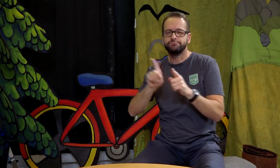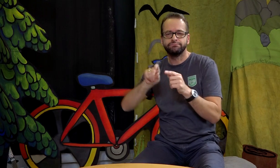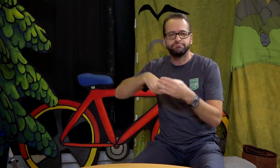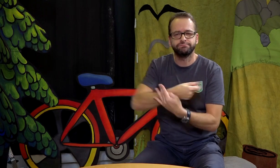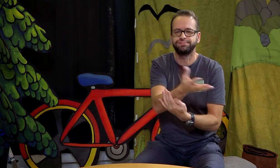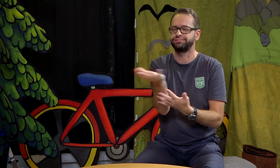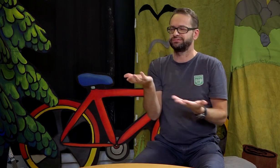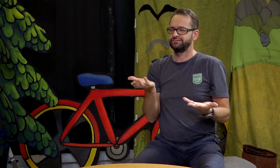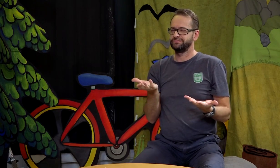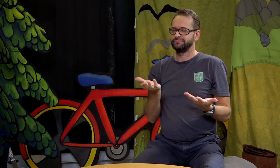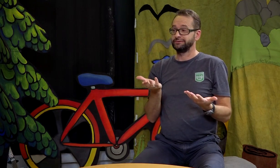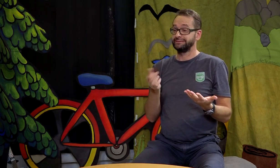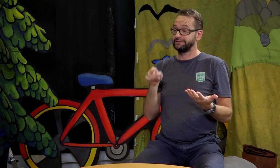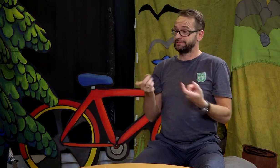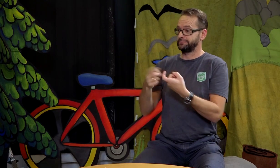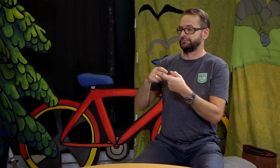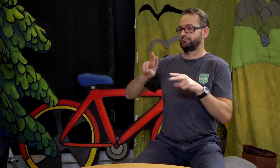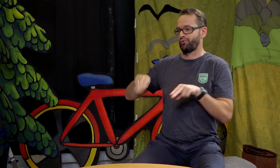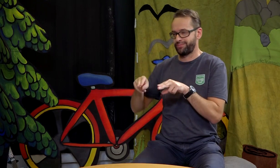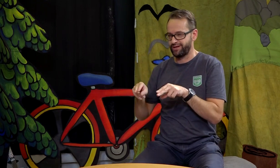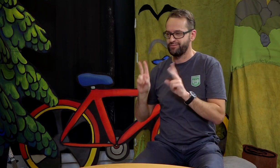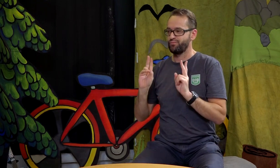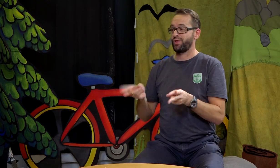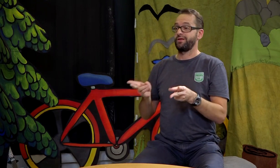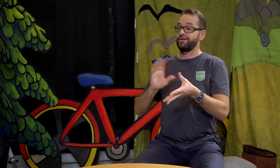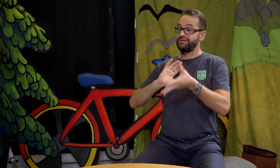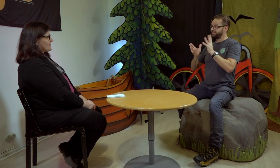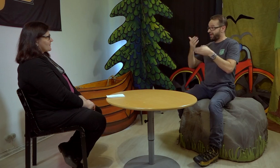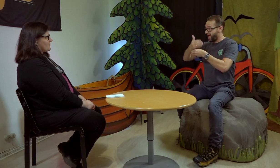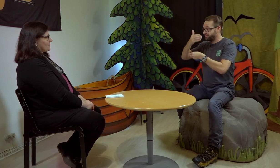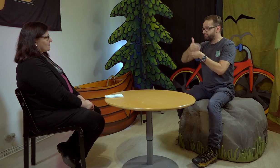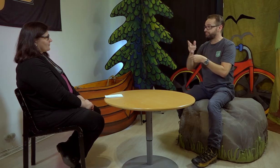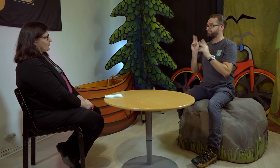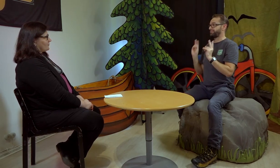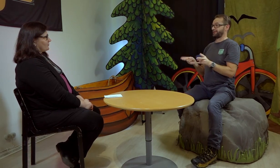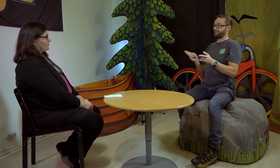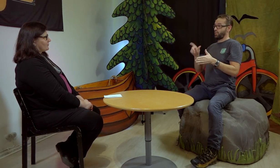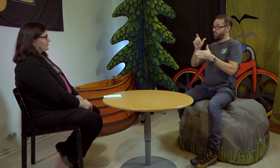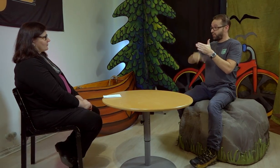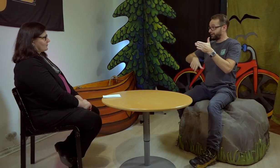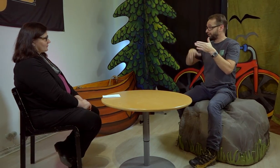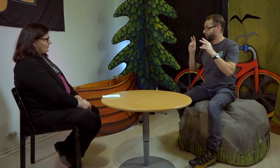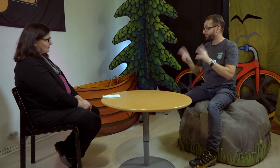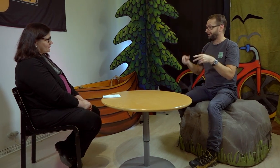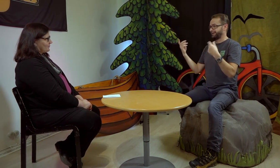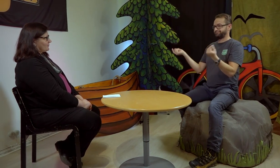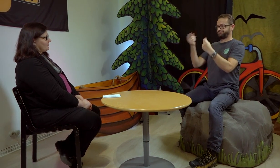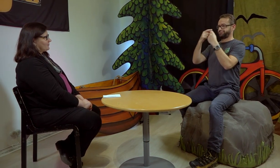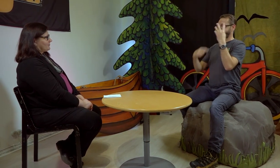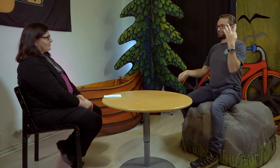se pystyy omaksumaan sitä ja esittämään muille. Samoin tanssissa on myös teattereissa ja